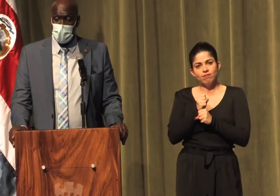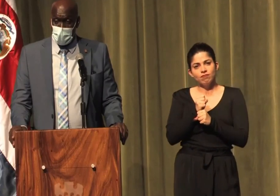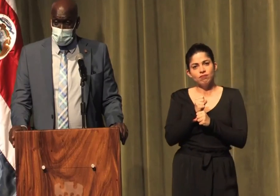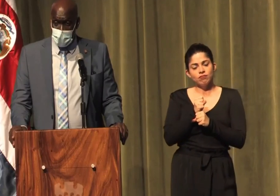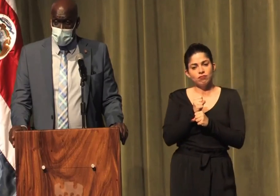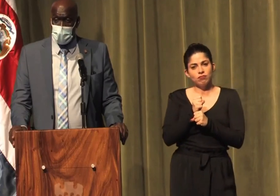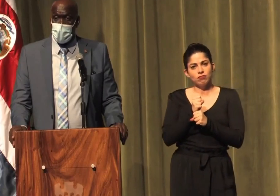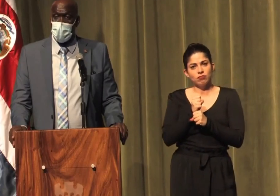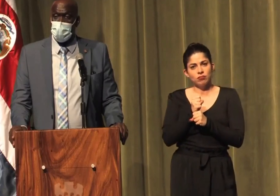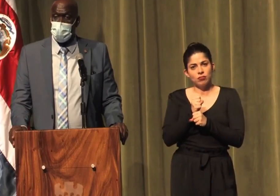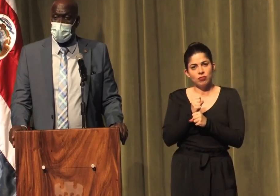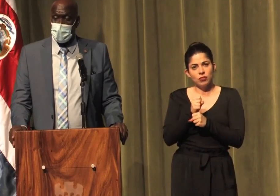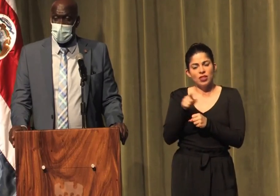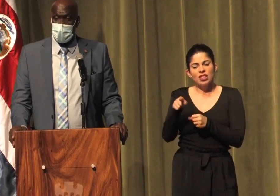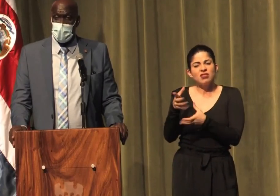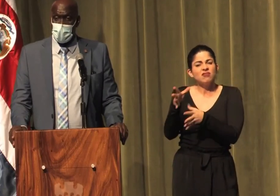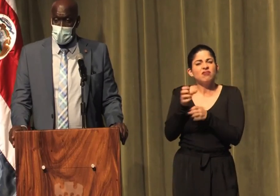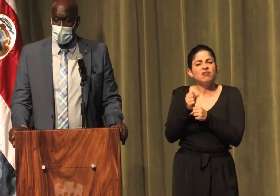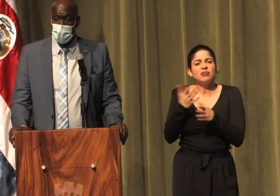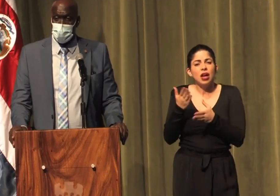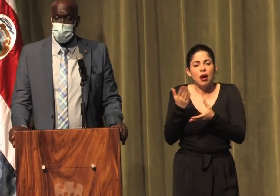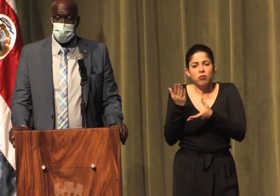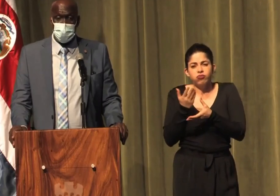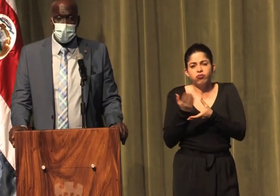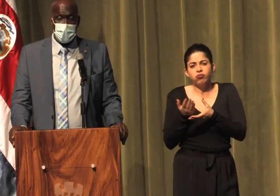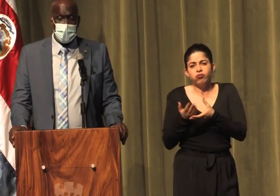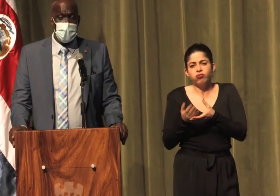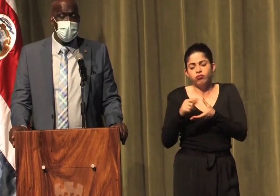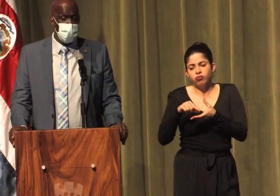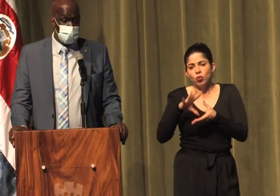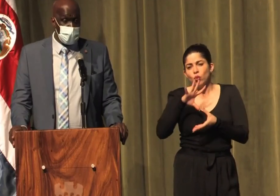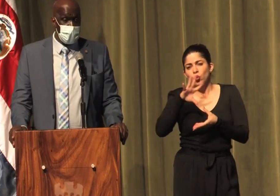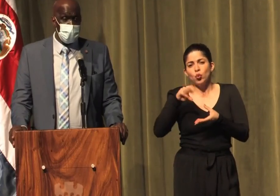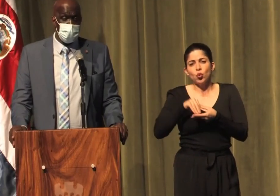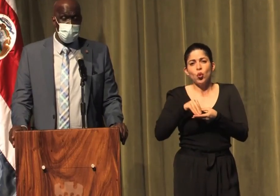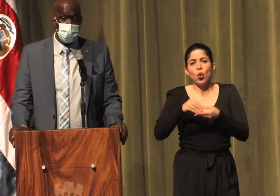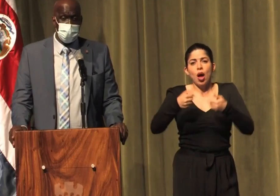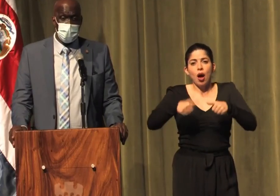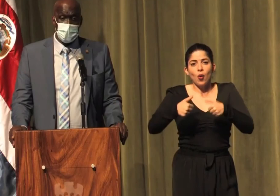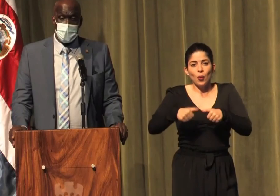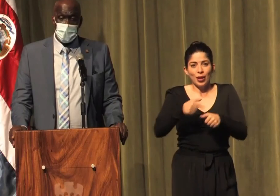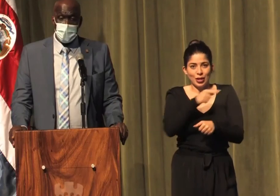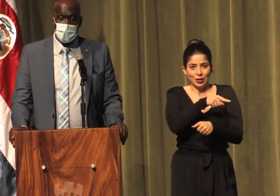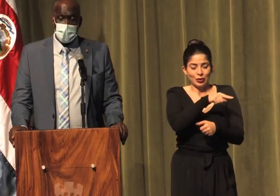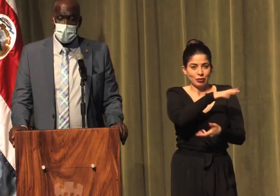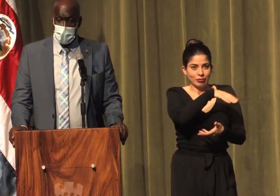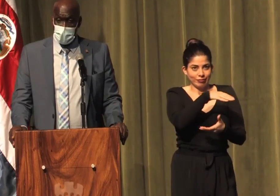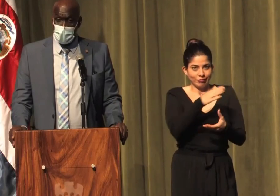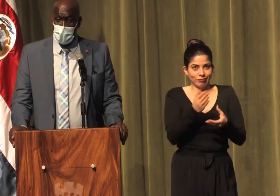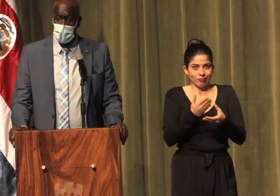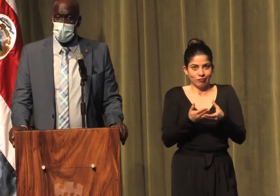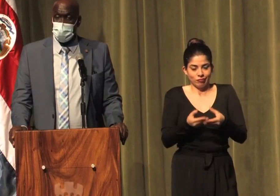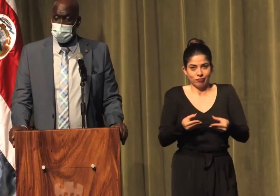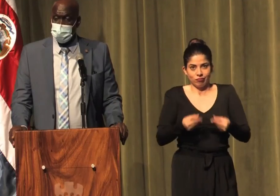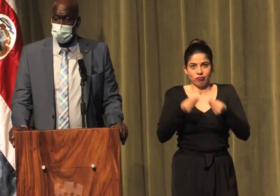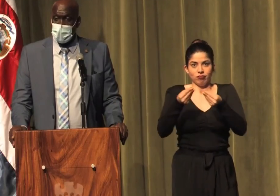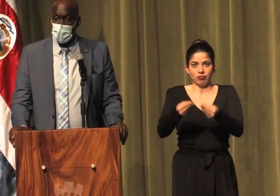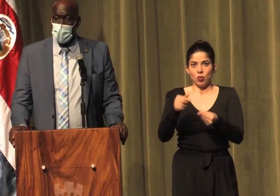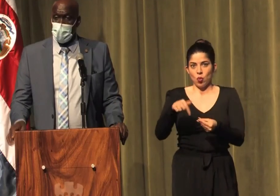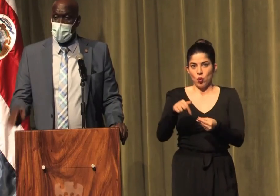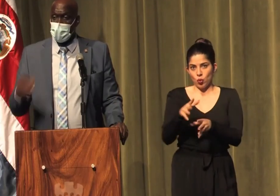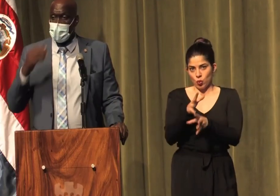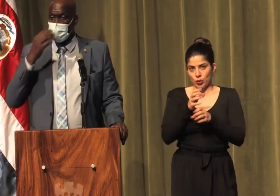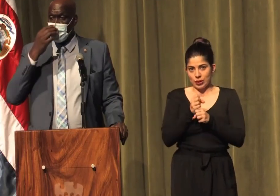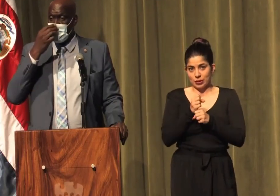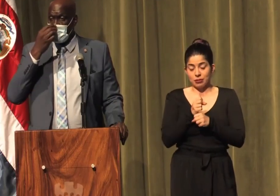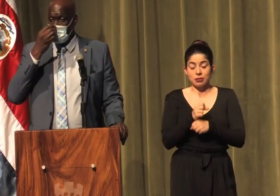el compendio de acuerdos y yo espero que al igual